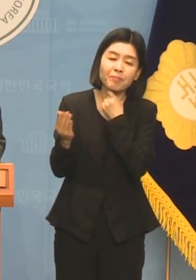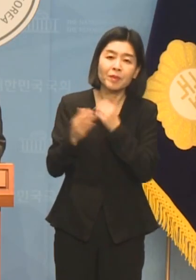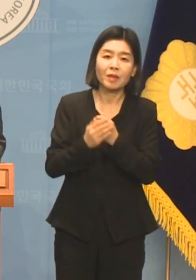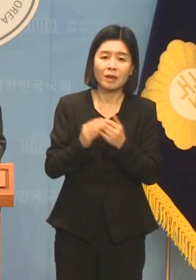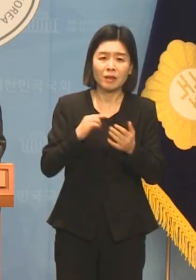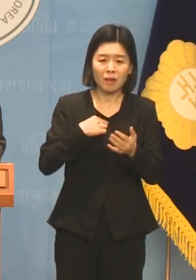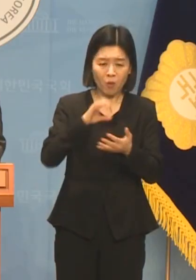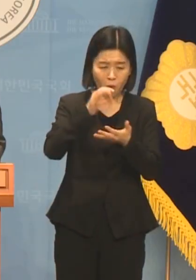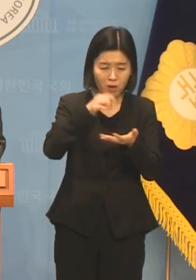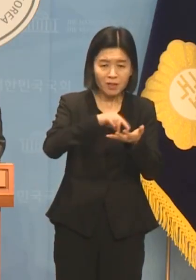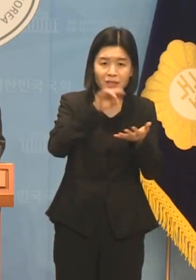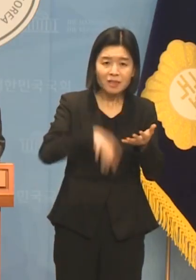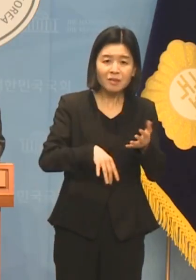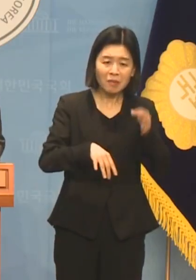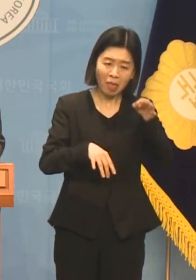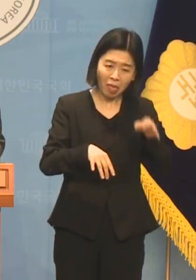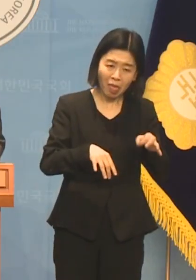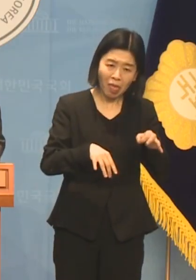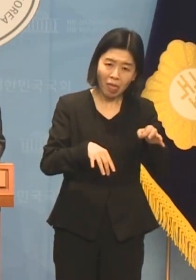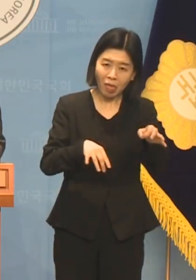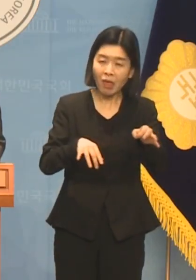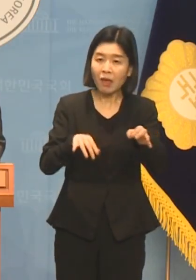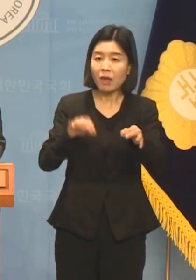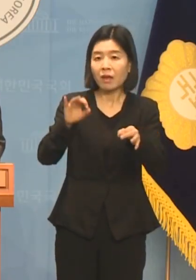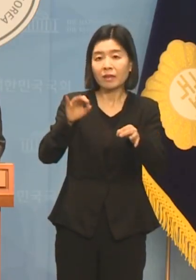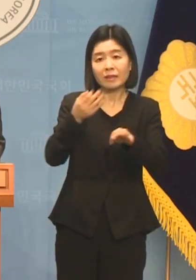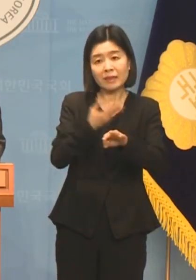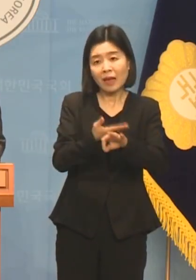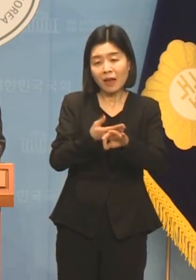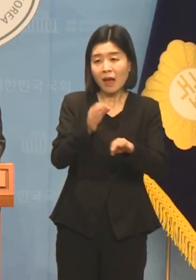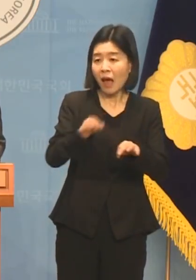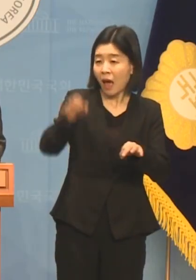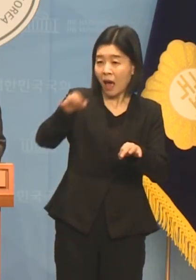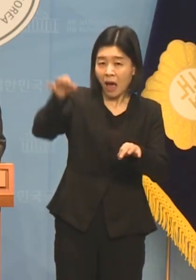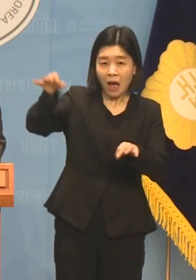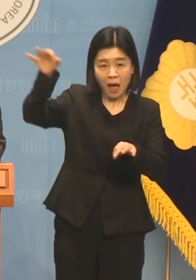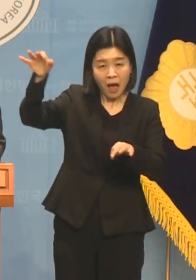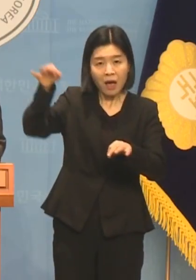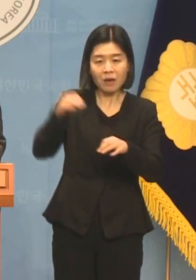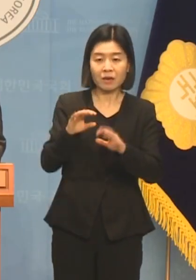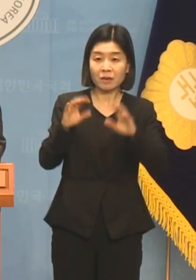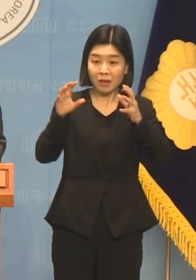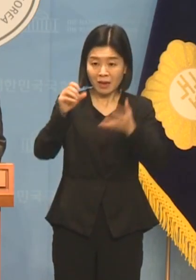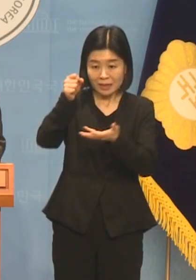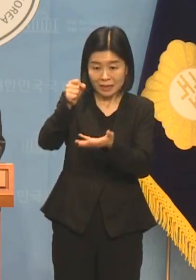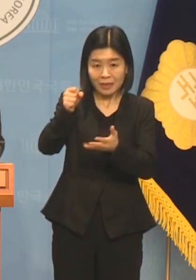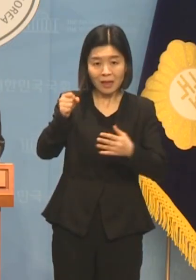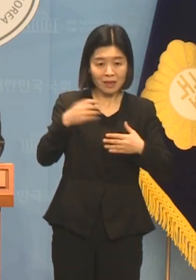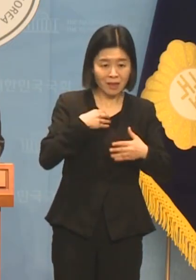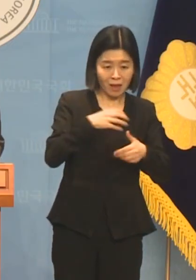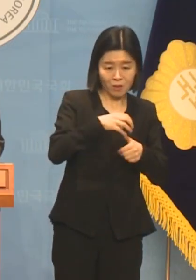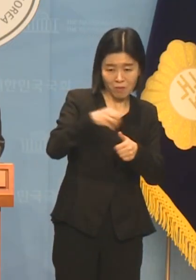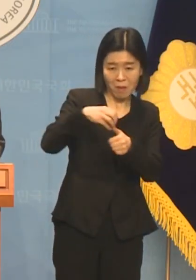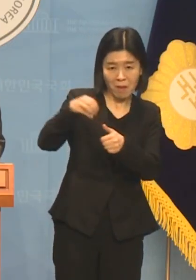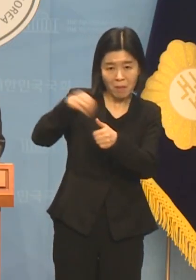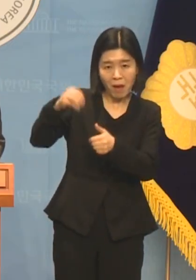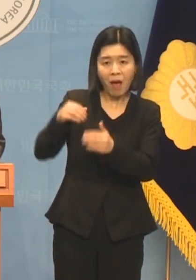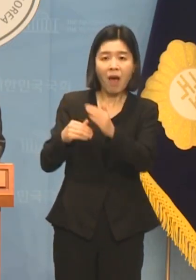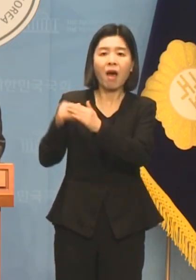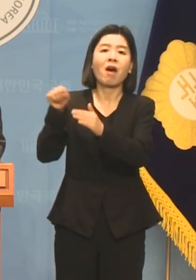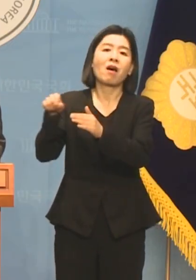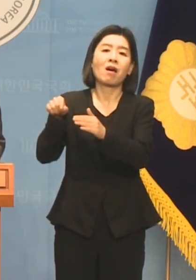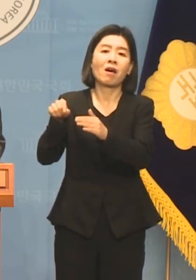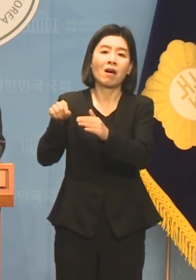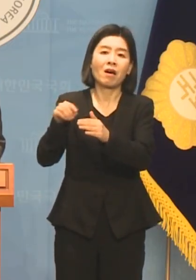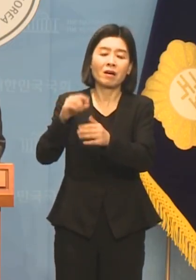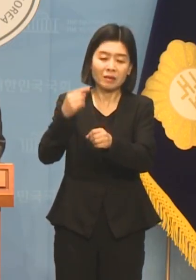곳간을 월급쟁이 유리지갑으로 채운다라는 말이 일상이 된 현실, 월급쟁이의 삶은 더 팍팍해지고 있습니다.